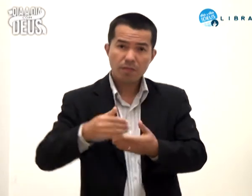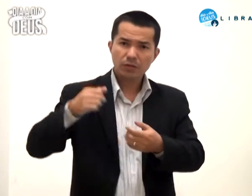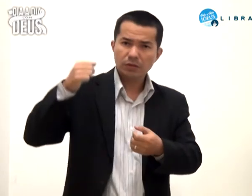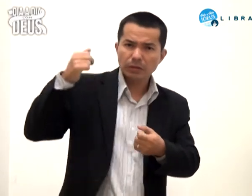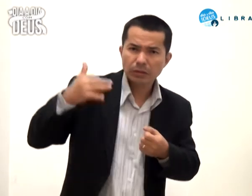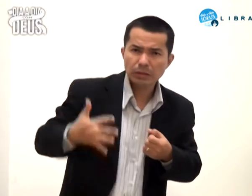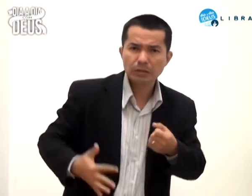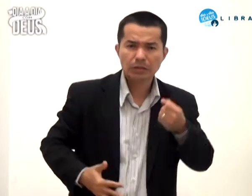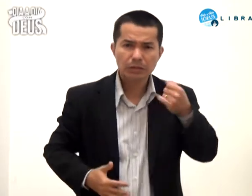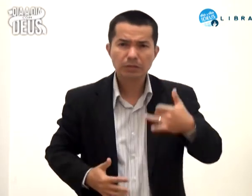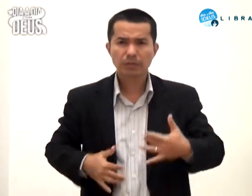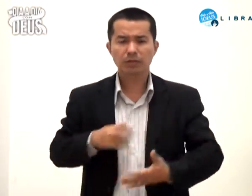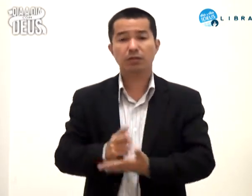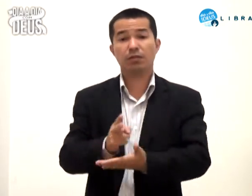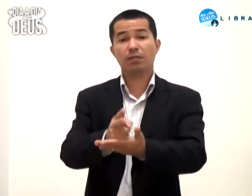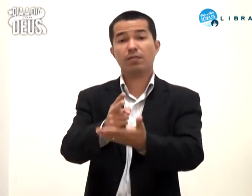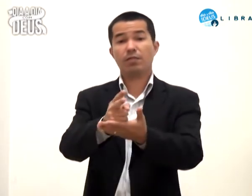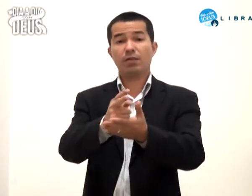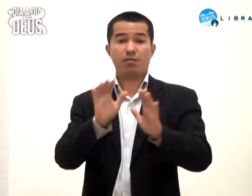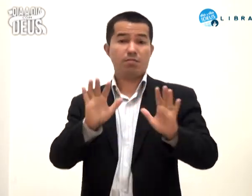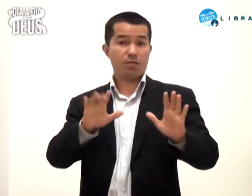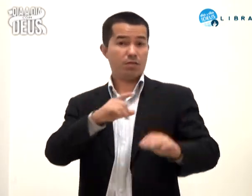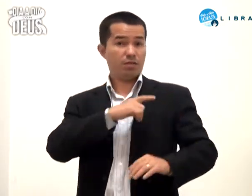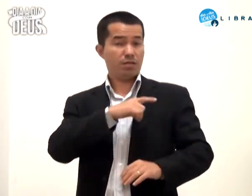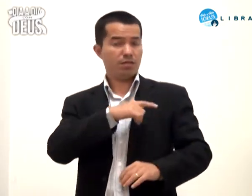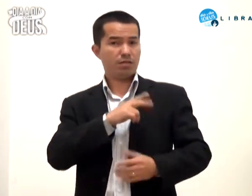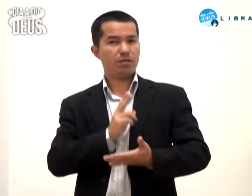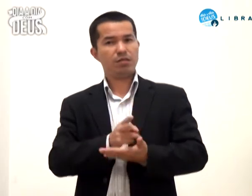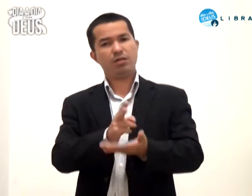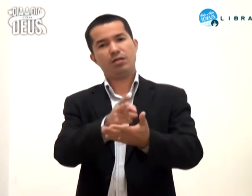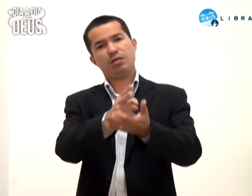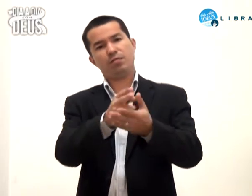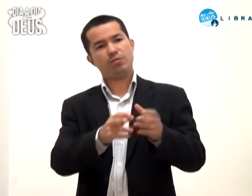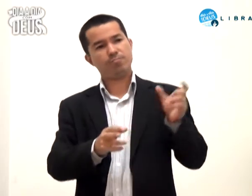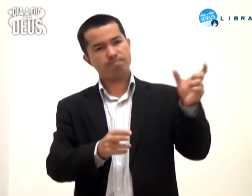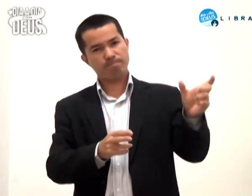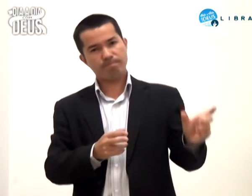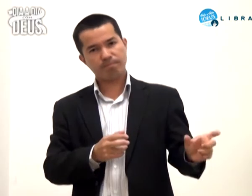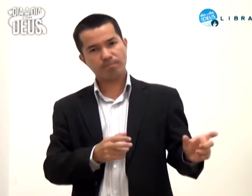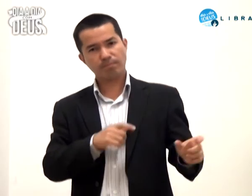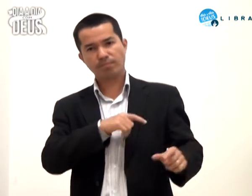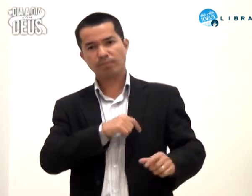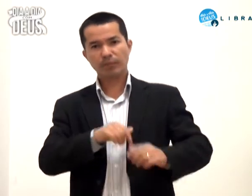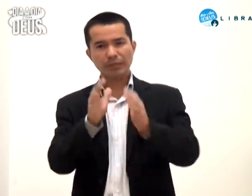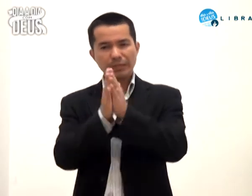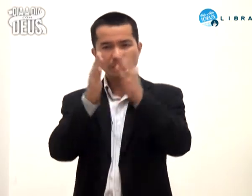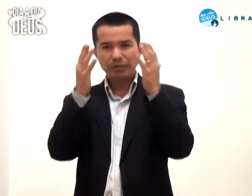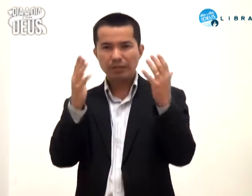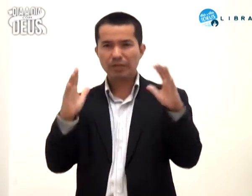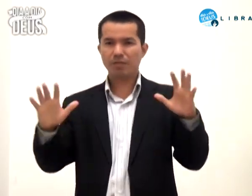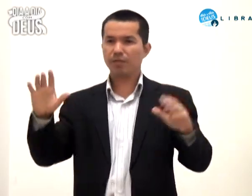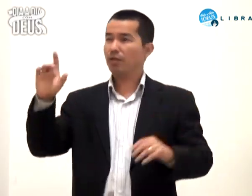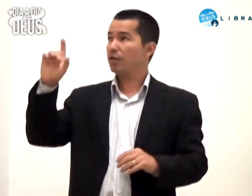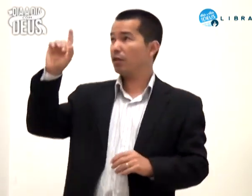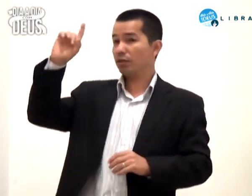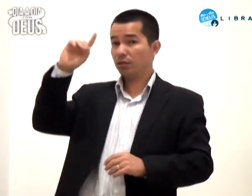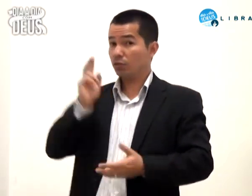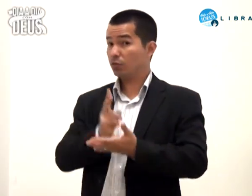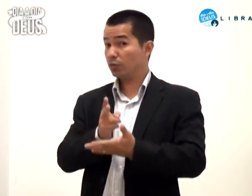Olha só o que Ele fez, olha o que aconteceu. E aí então eles passavam ali celebrando ao Senhor.